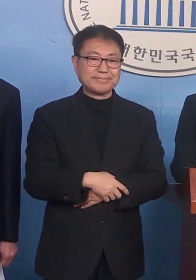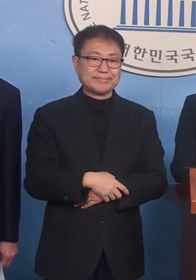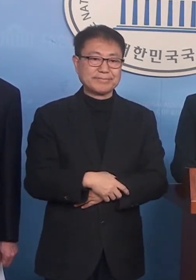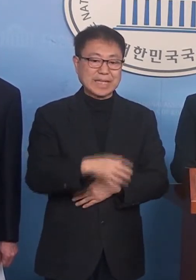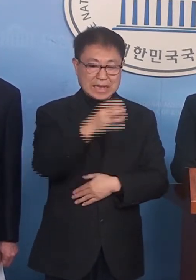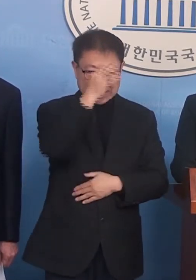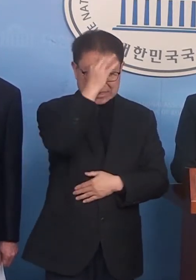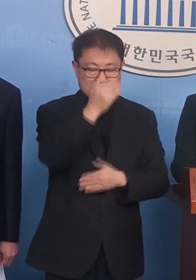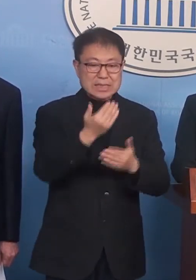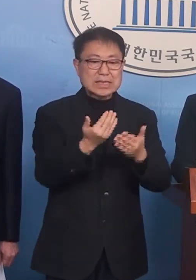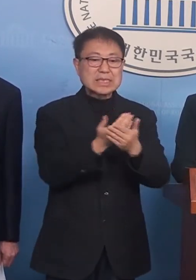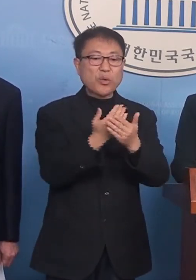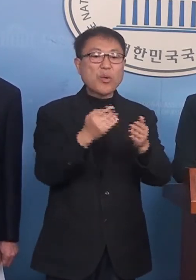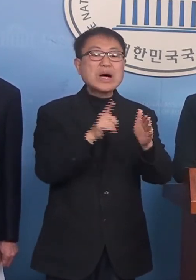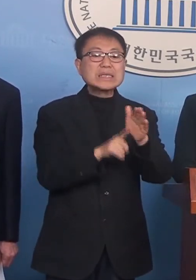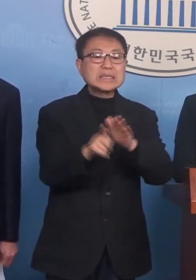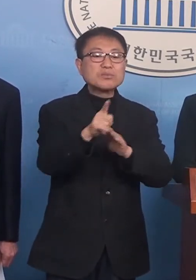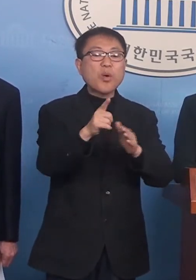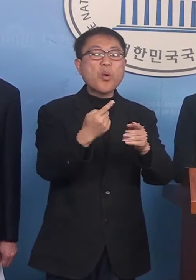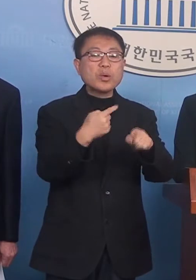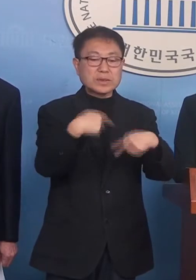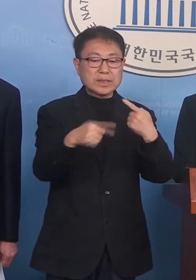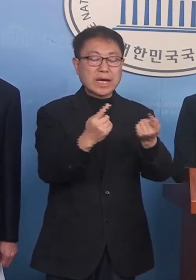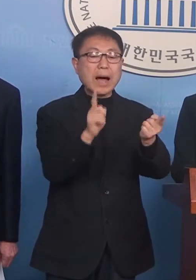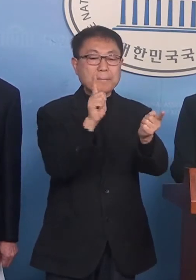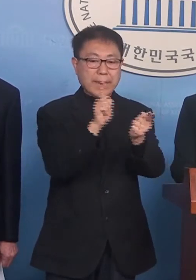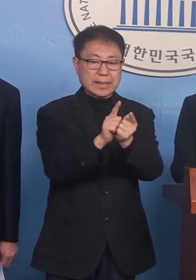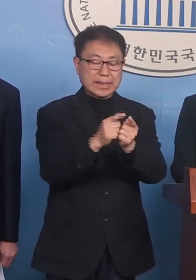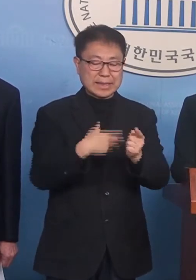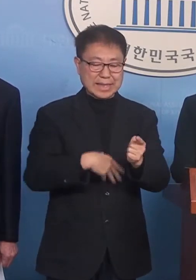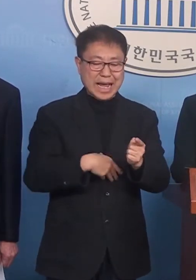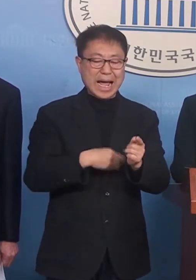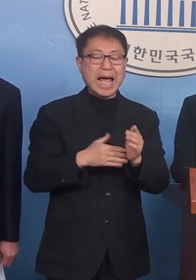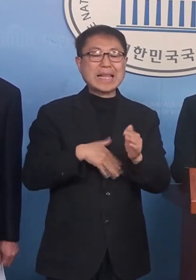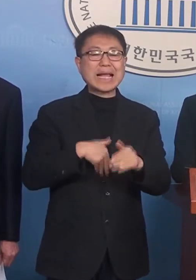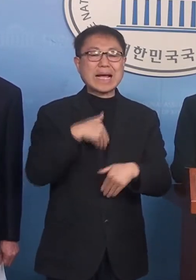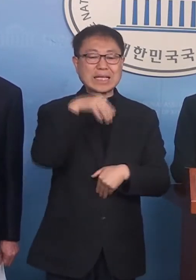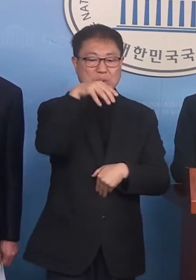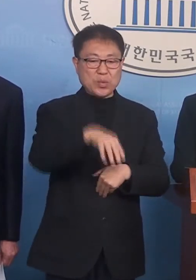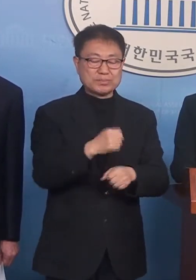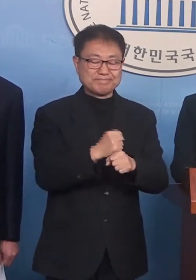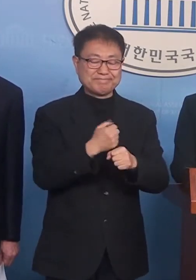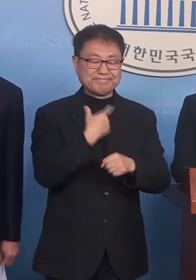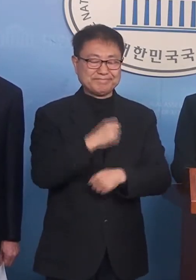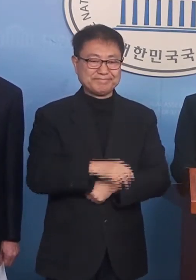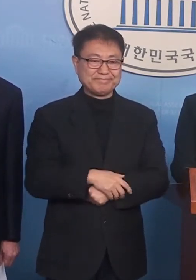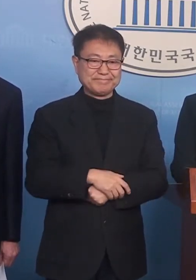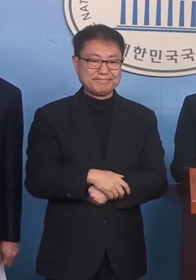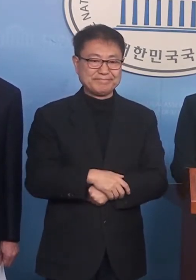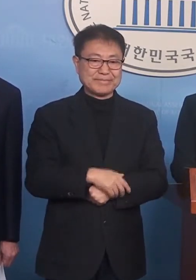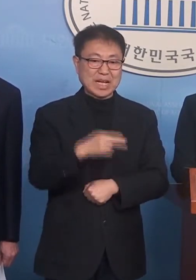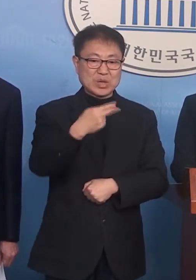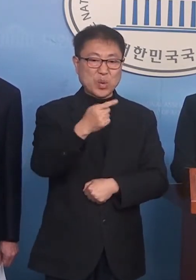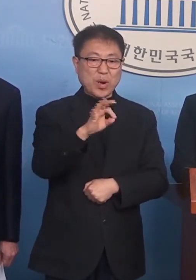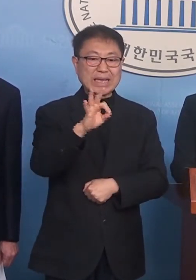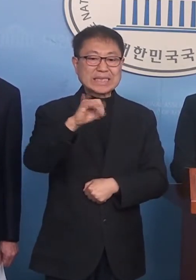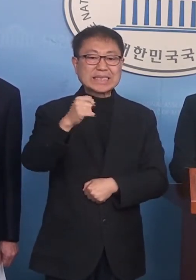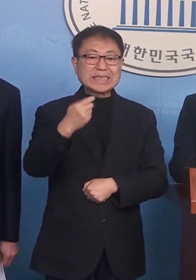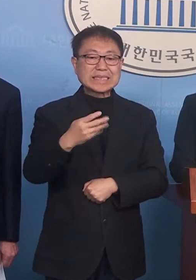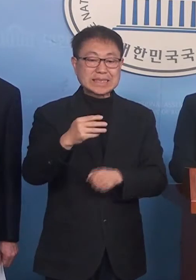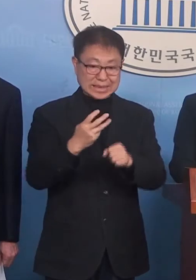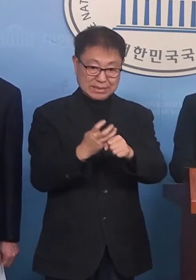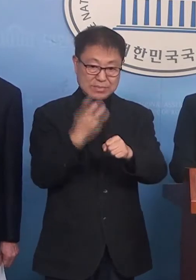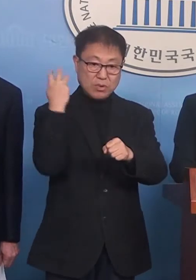기술 진보와 진보 정치가 만나는 따뜻한 혁신도시 안양을 만들겠습니다. 안양 동안을은 30년